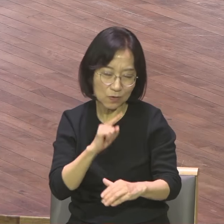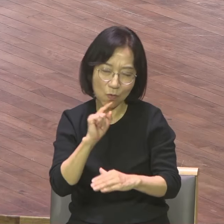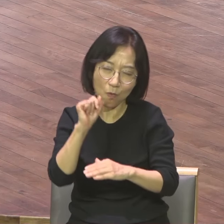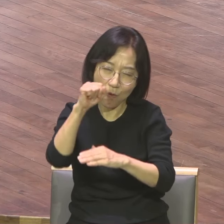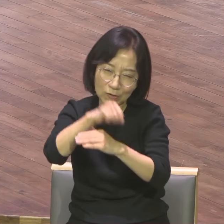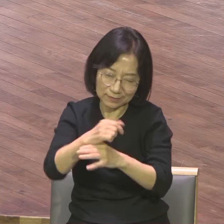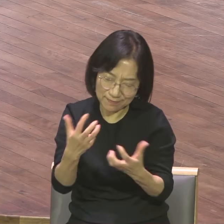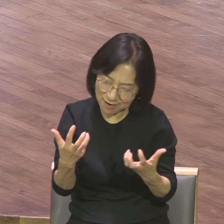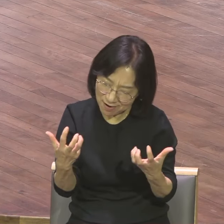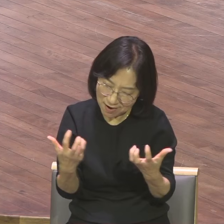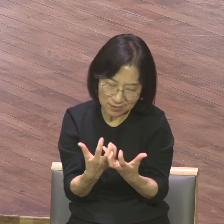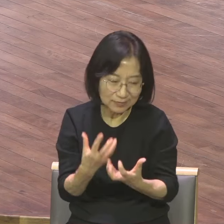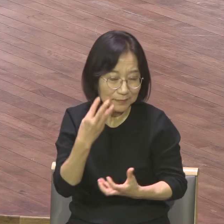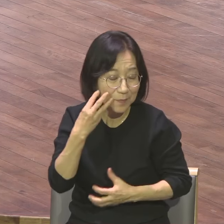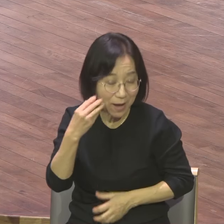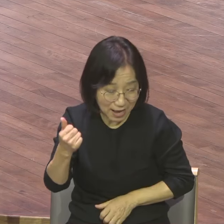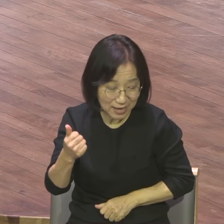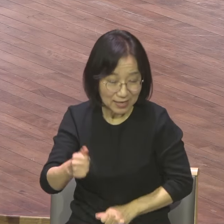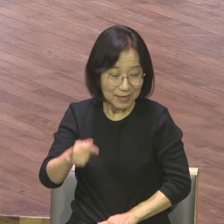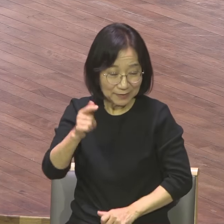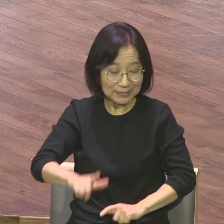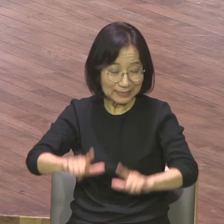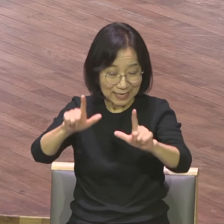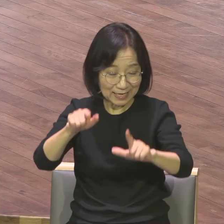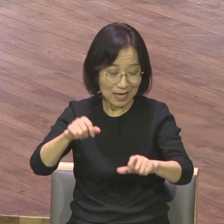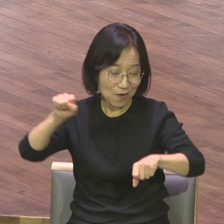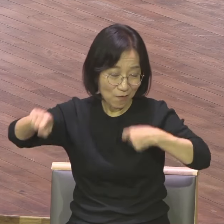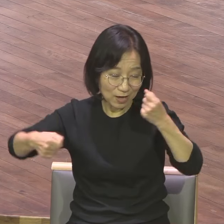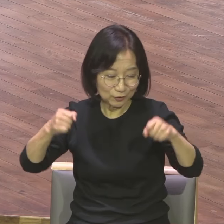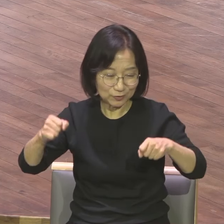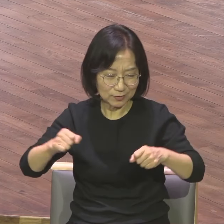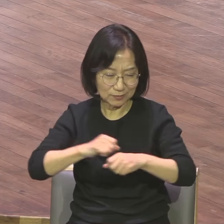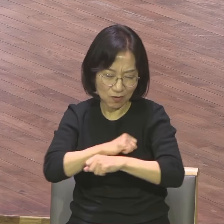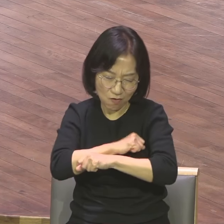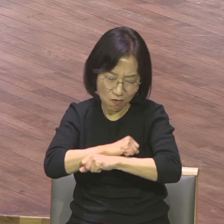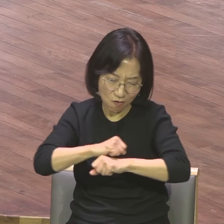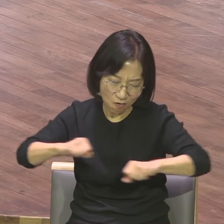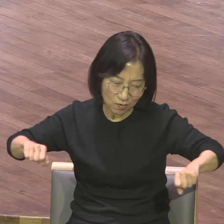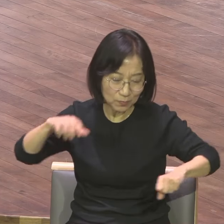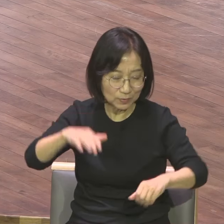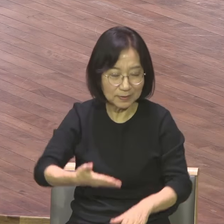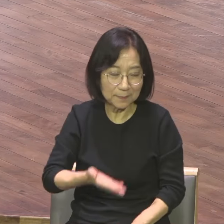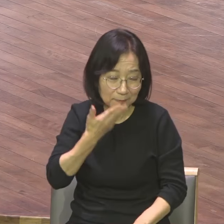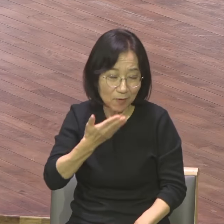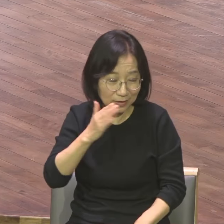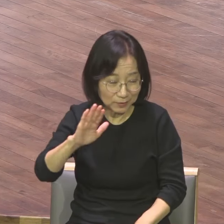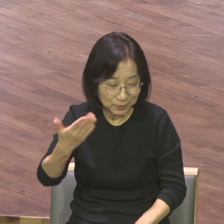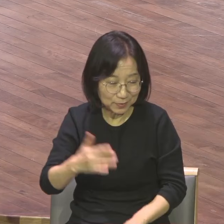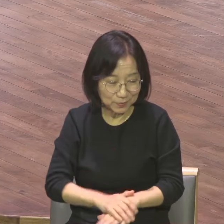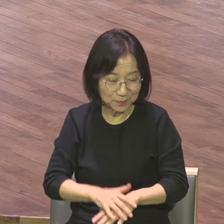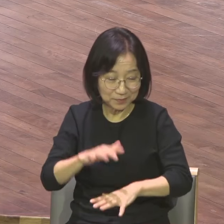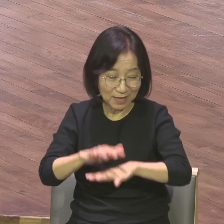풍성하고 기름지게 하실 것이며 그날에 내 가축이 광활한 목장에서 먹을 것이요 밭 가는 소와